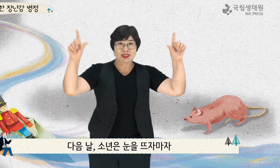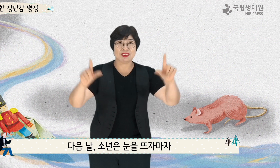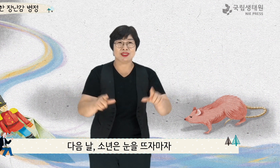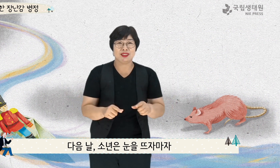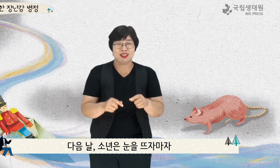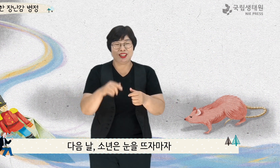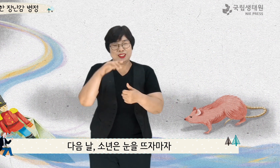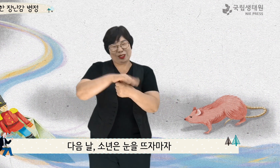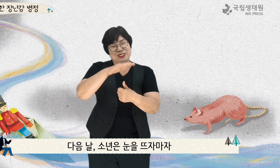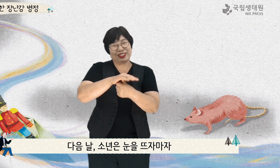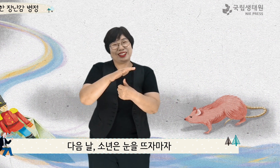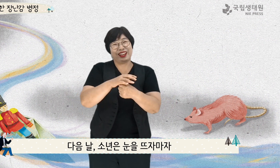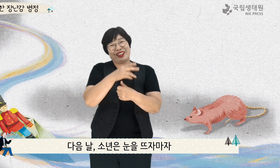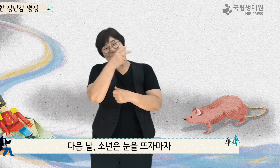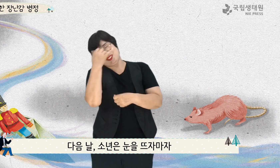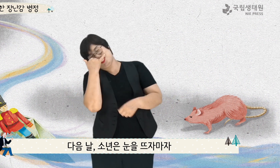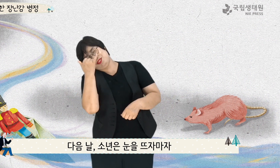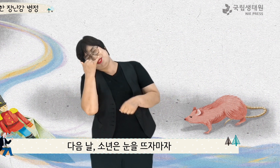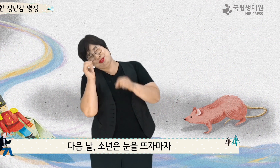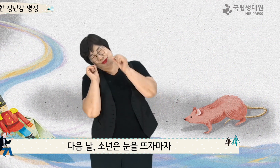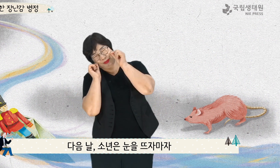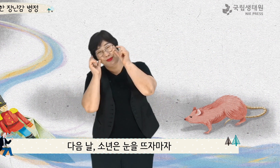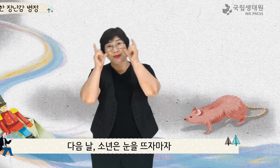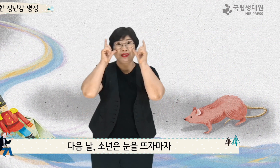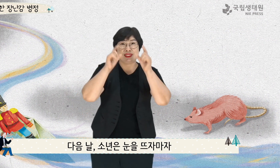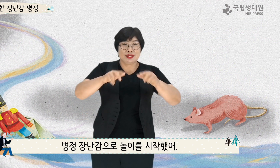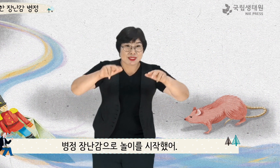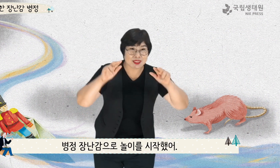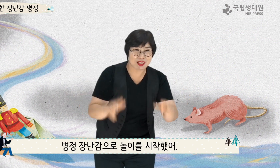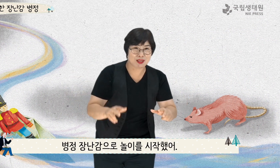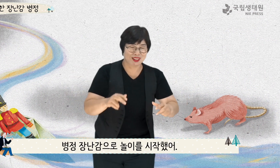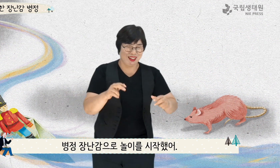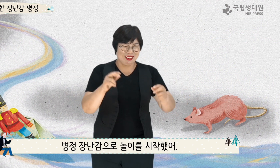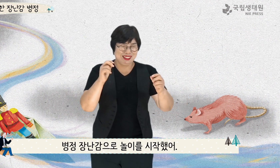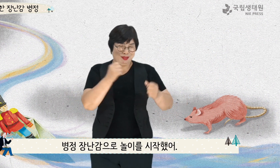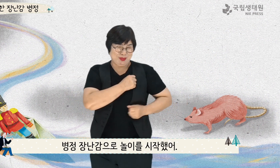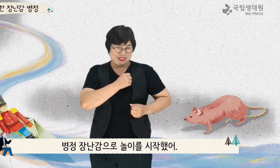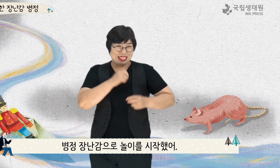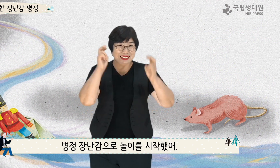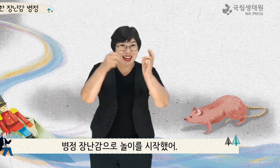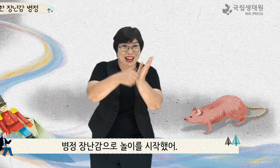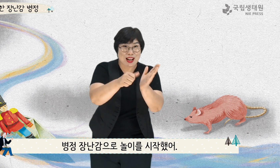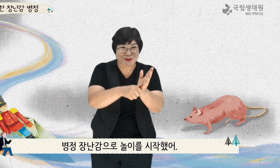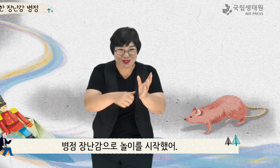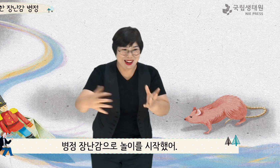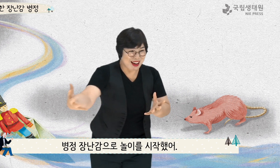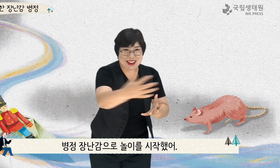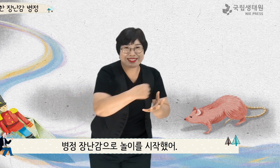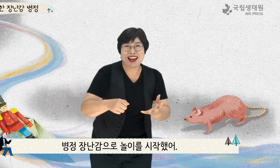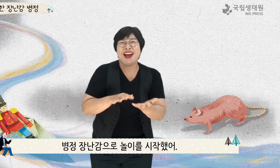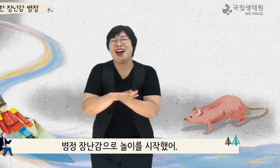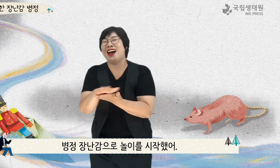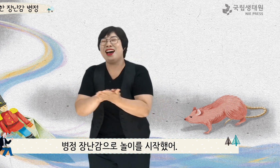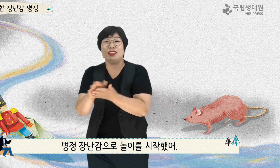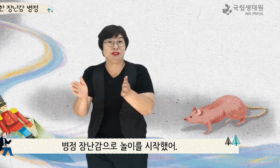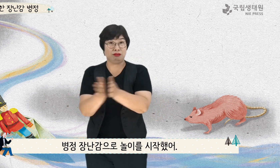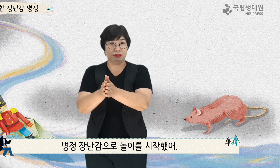다음 날 소녀는 눈을 뜨자마자 병정 장난감으로 놀이를